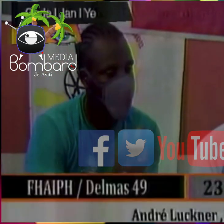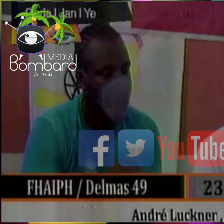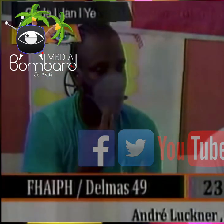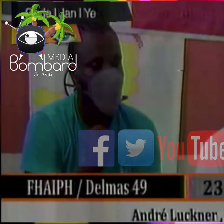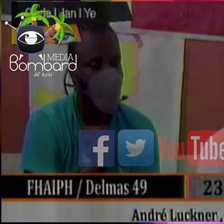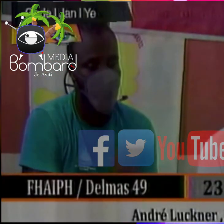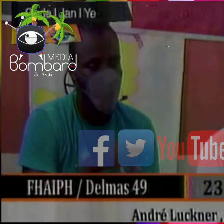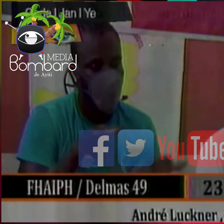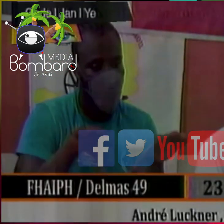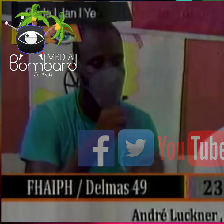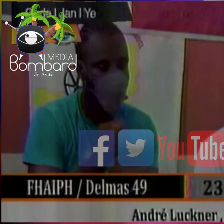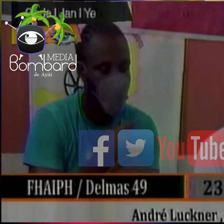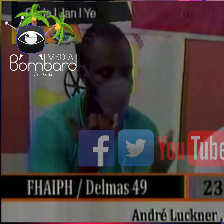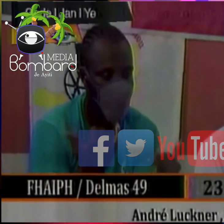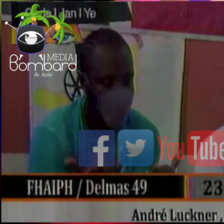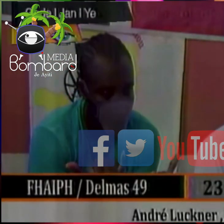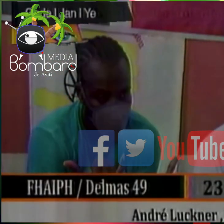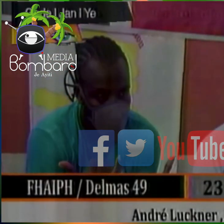2020, Dieu m'était dit fait sur nous.